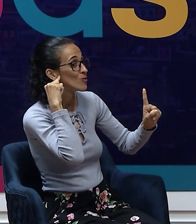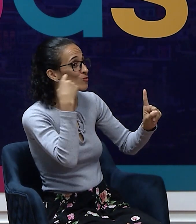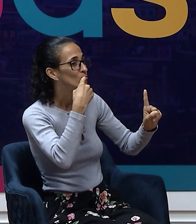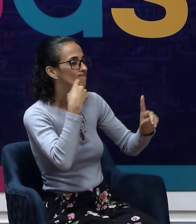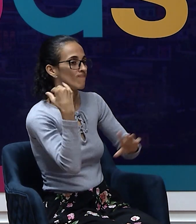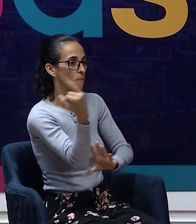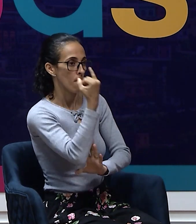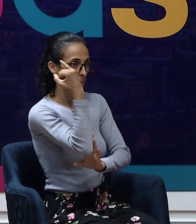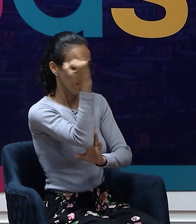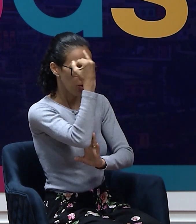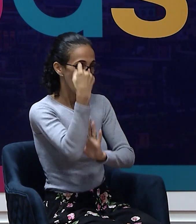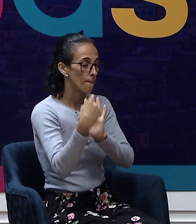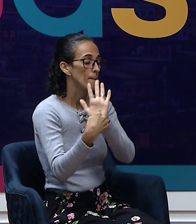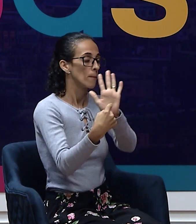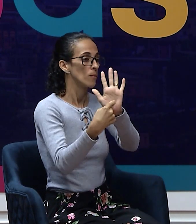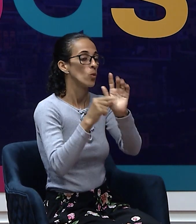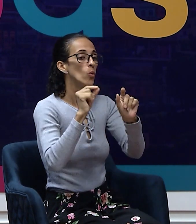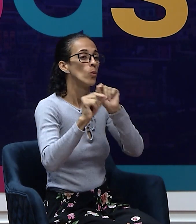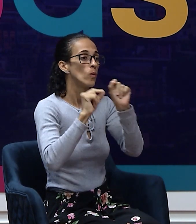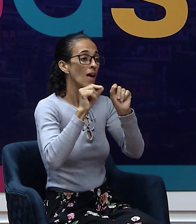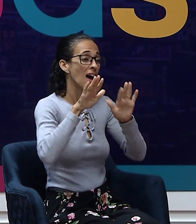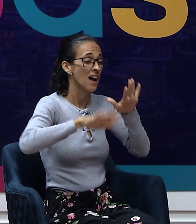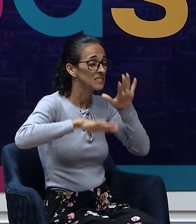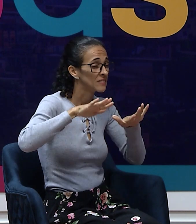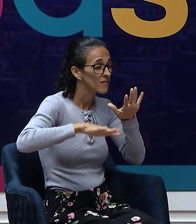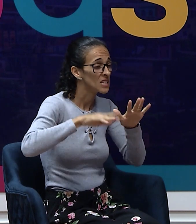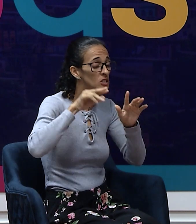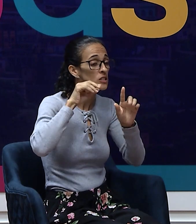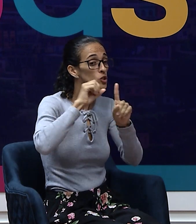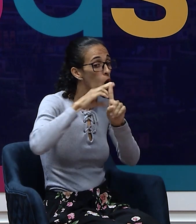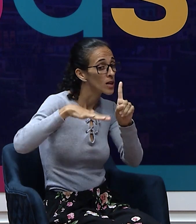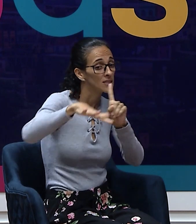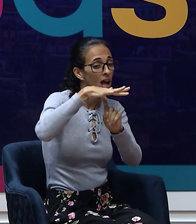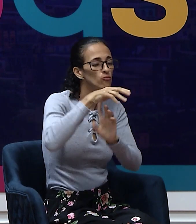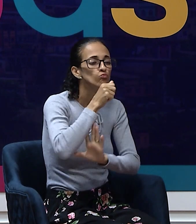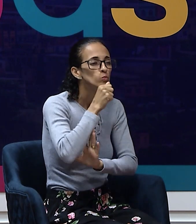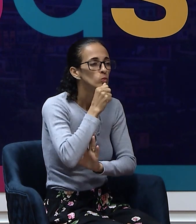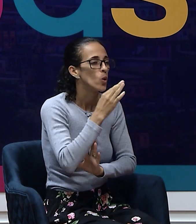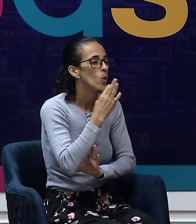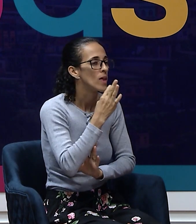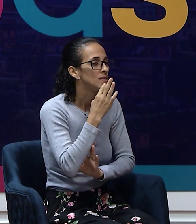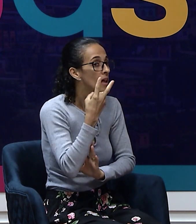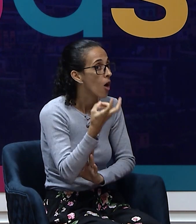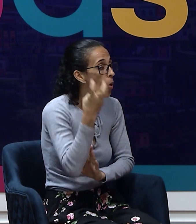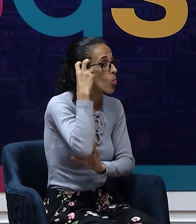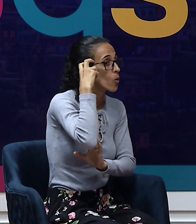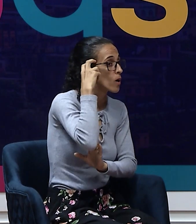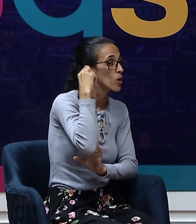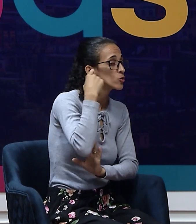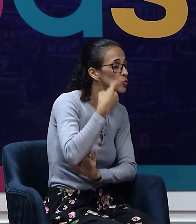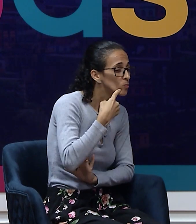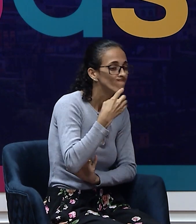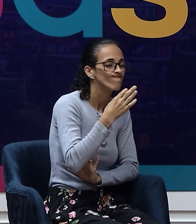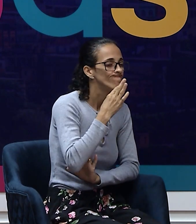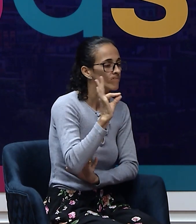orgulho e essa visibilidade que a sociedade enxergue a comunidade surda. Às vezes, a sociedade não conhece a cultura,